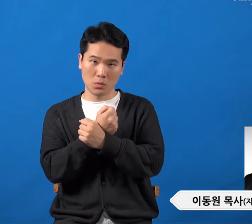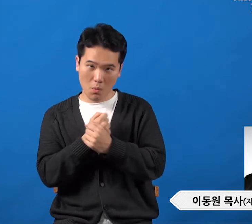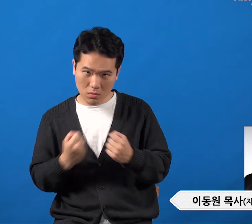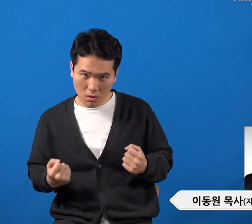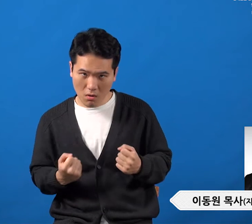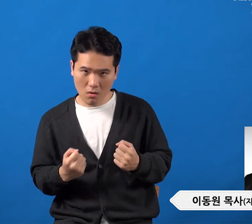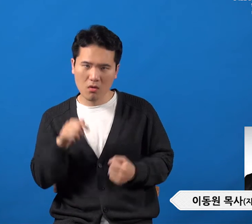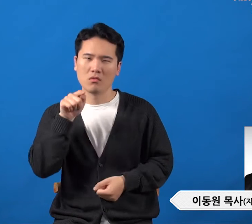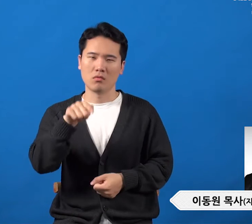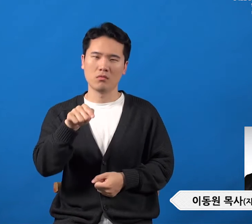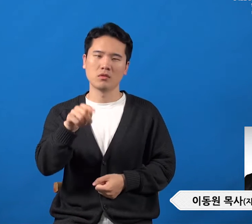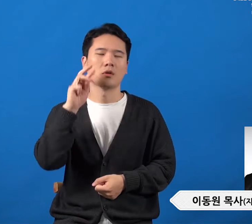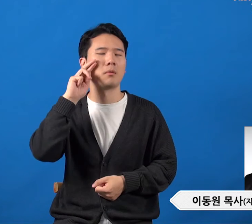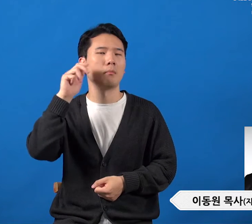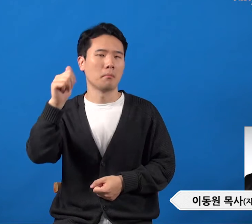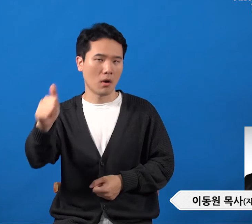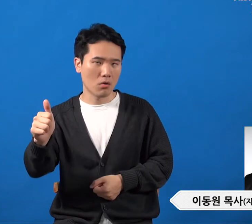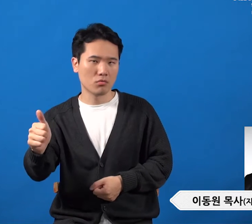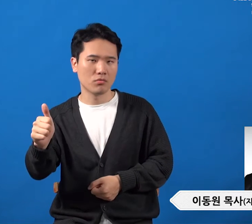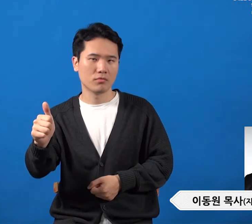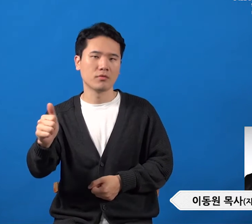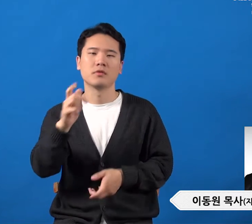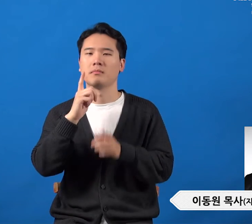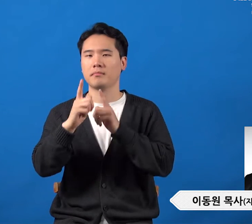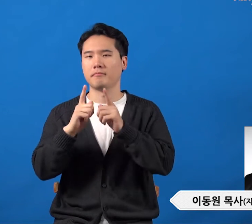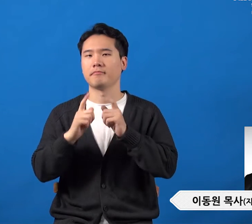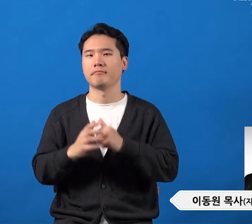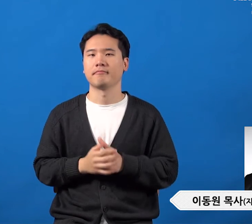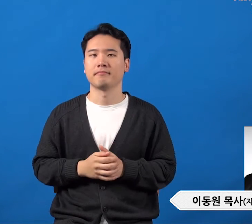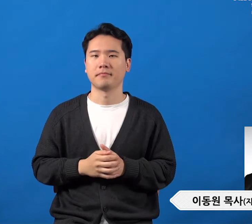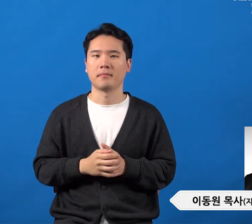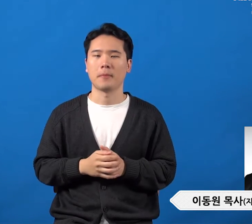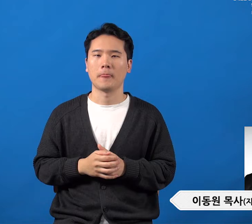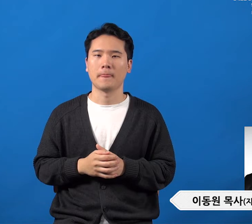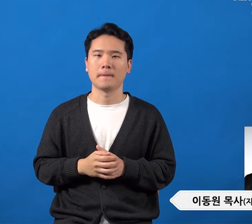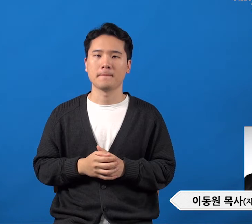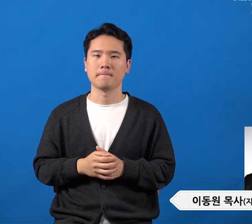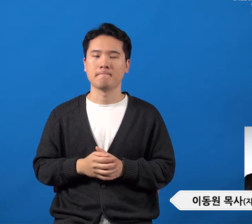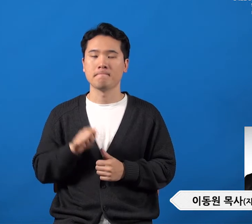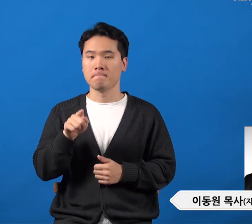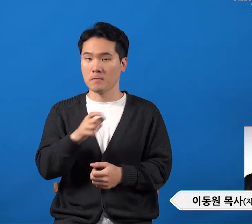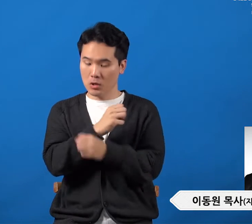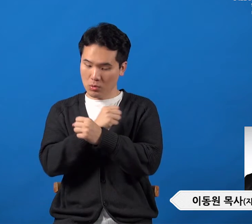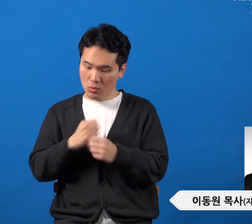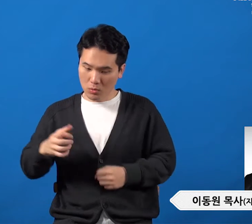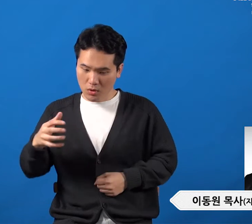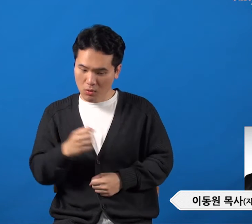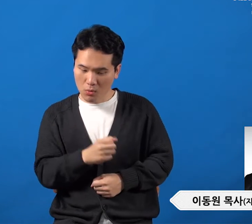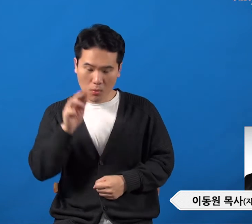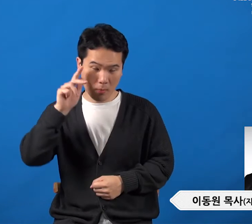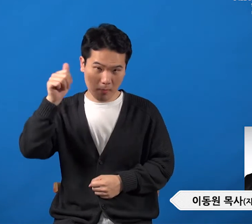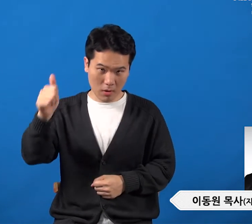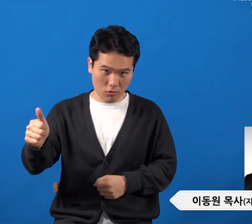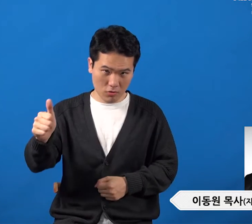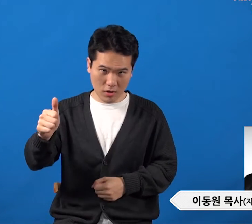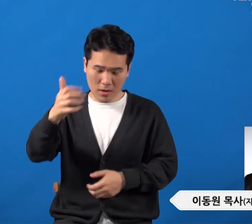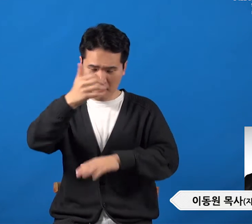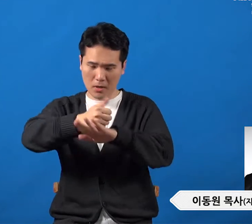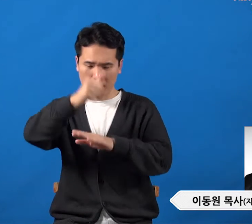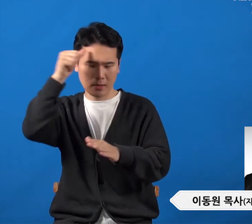용서가 바울의 결론이었습니다. 이것은 용서로 그의 인생의 마지막을 마무리하고